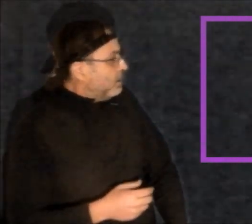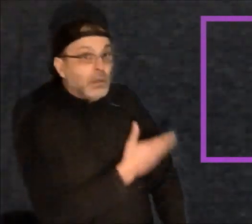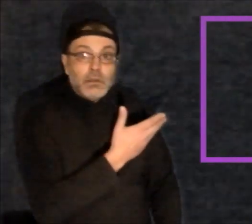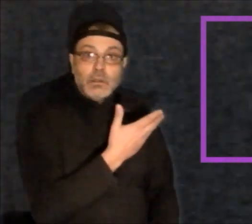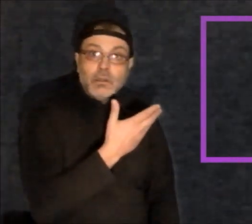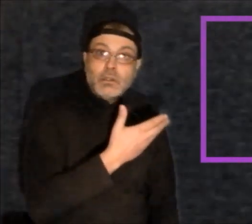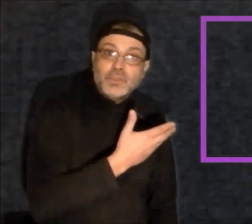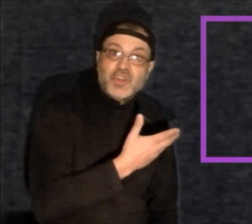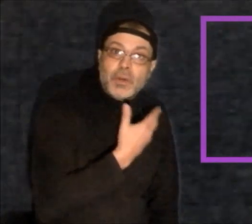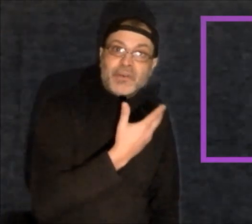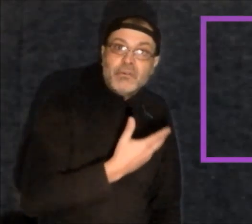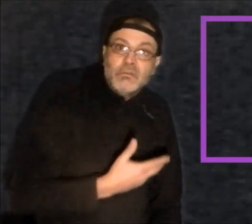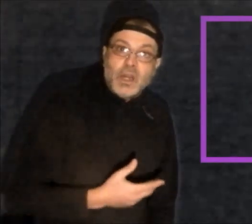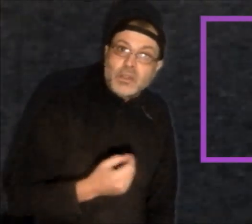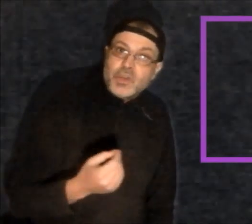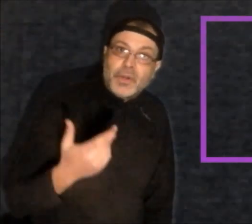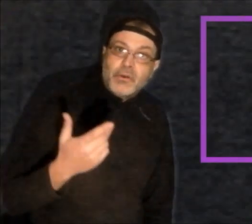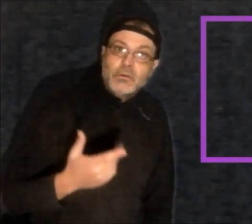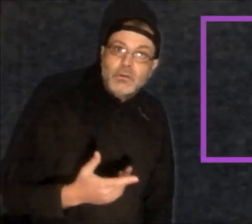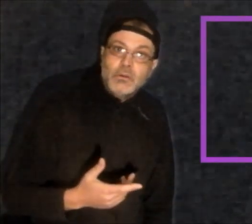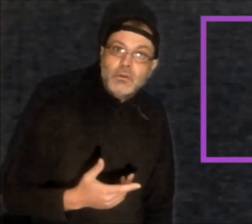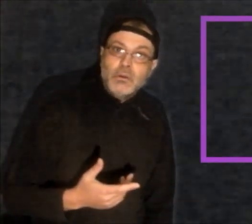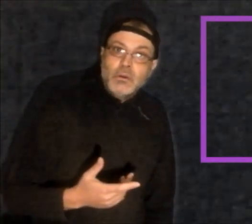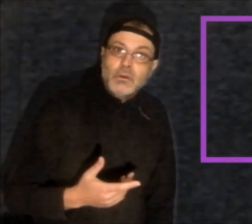بيتك. جمر الجمر،